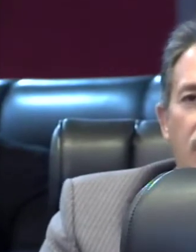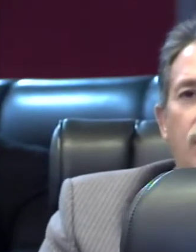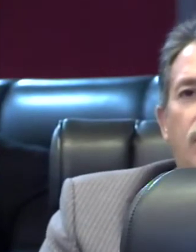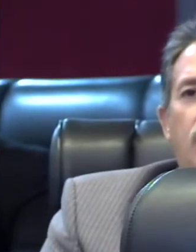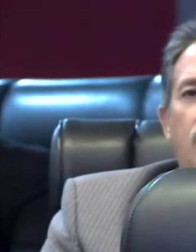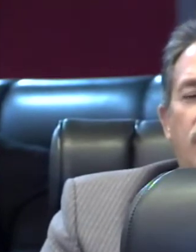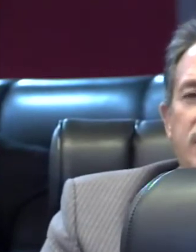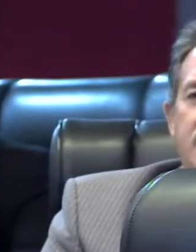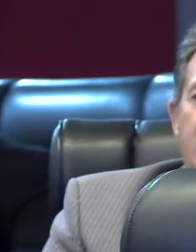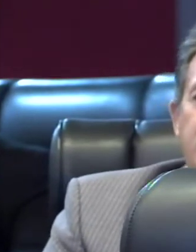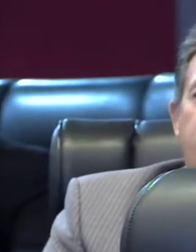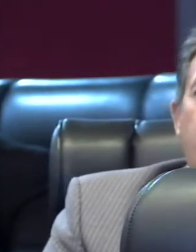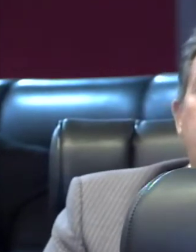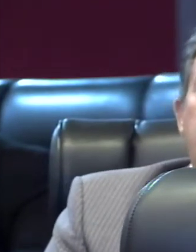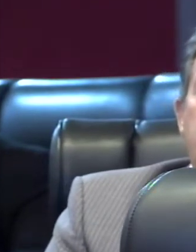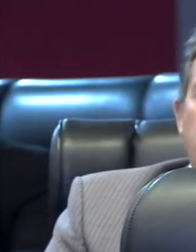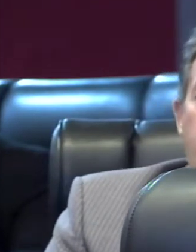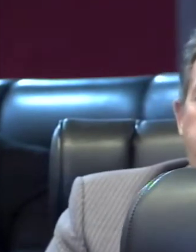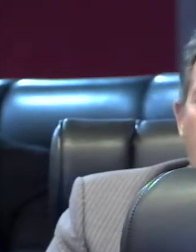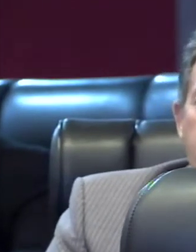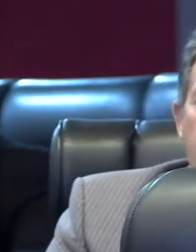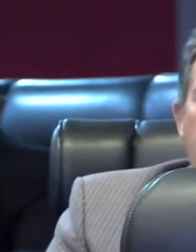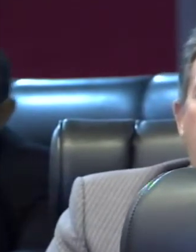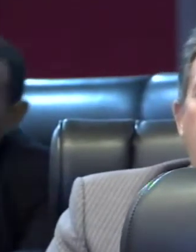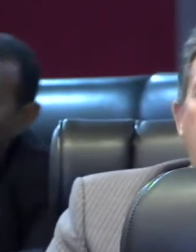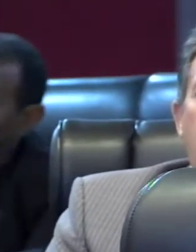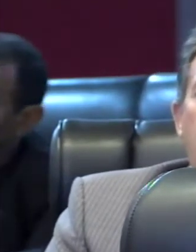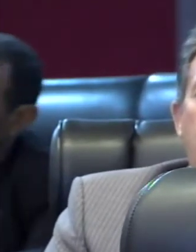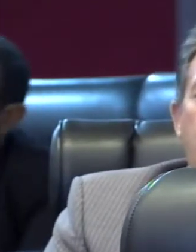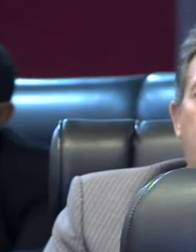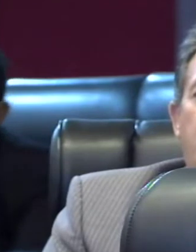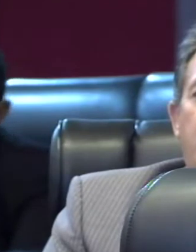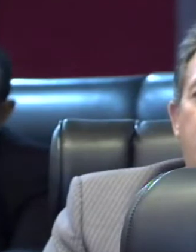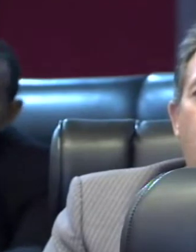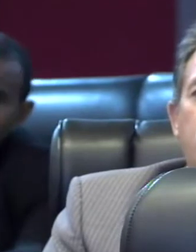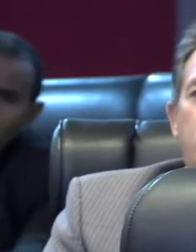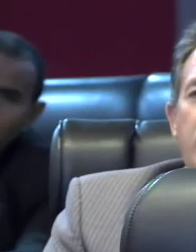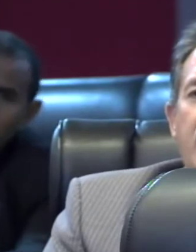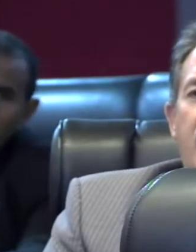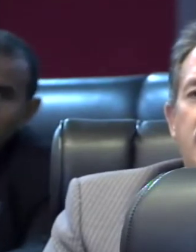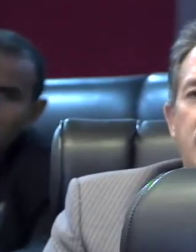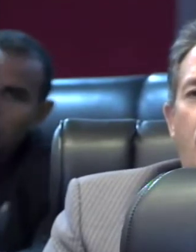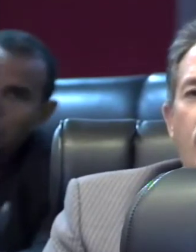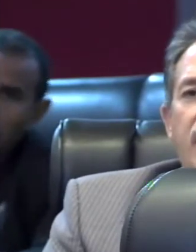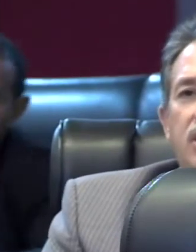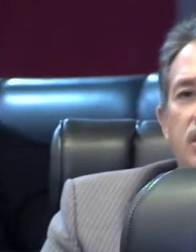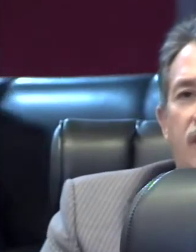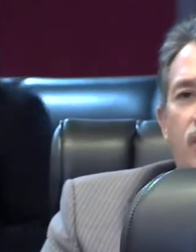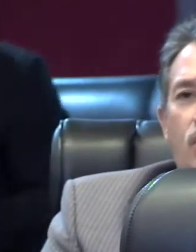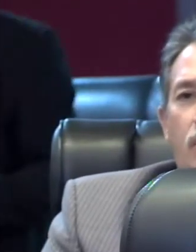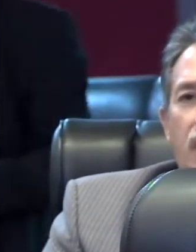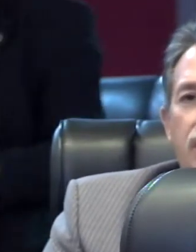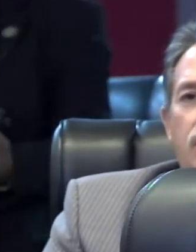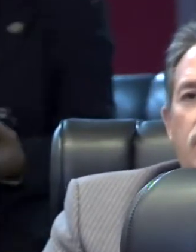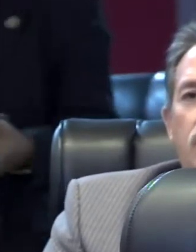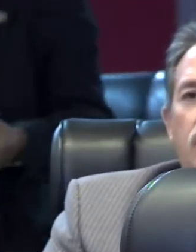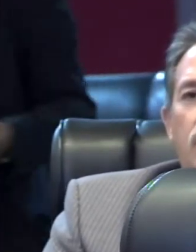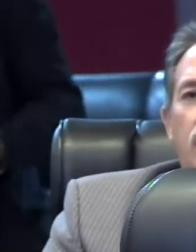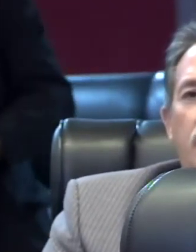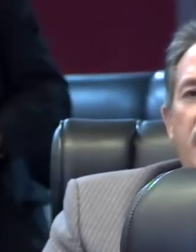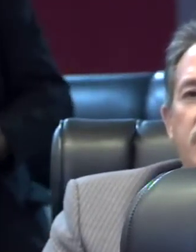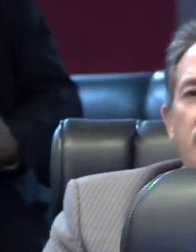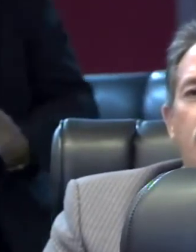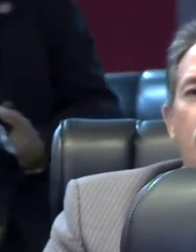é natural, Vossa Excelência foi um gestor público, deu continuidade a alguém que estava no